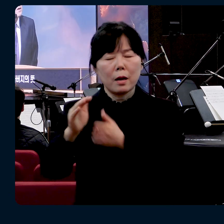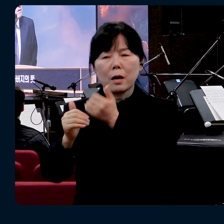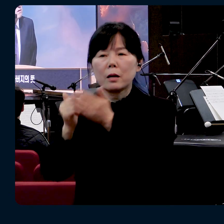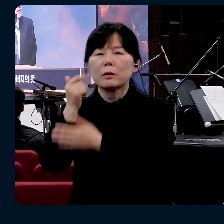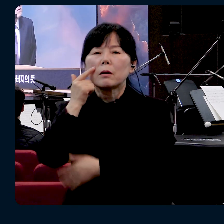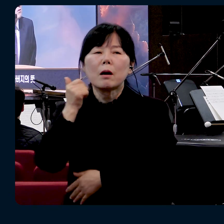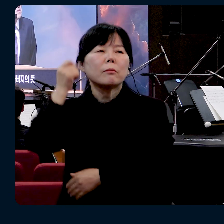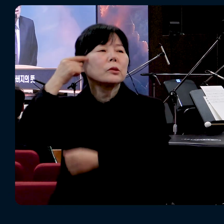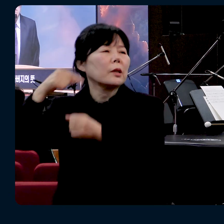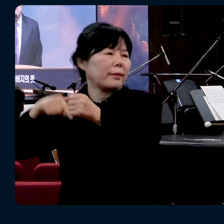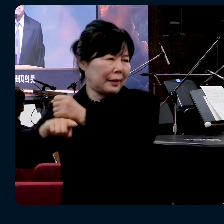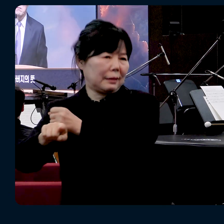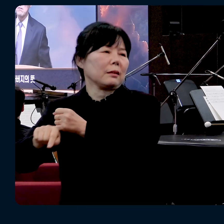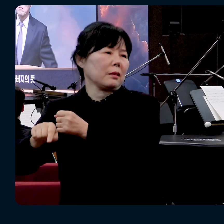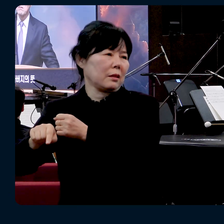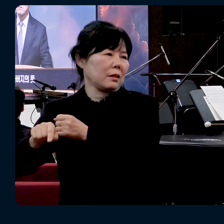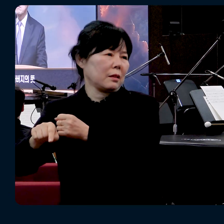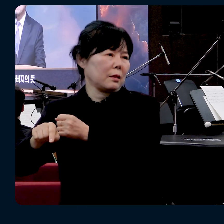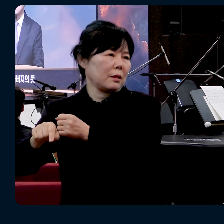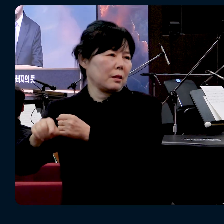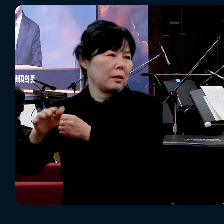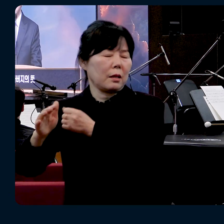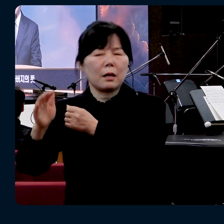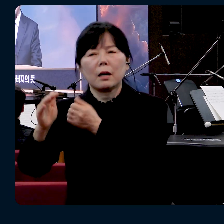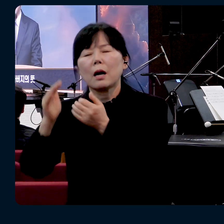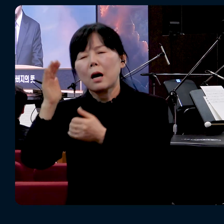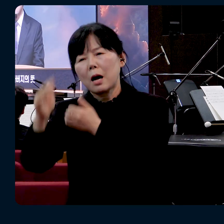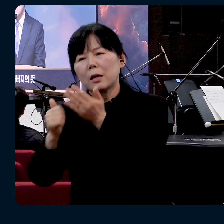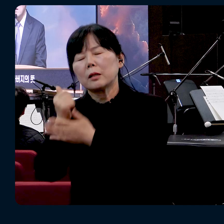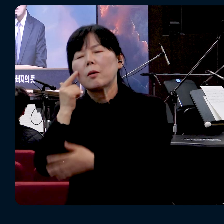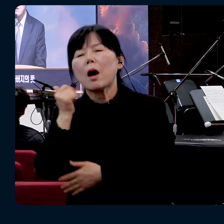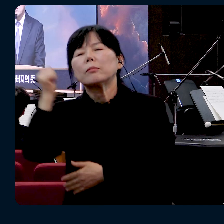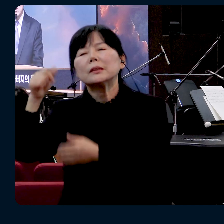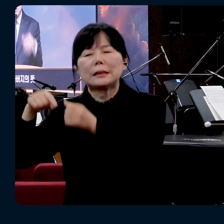하나님 아버지의 뜻, 그겁니다.